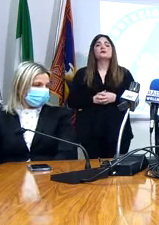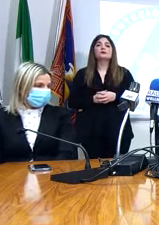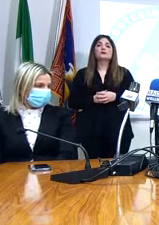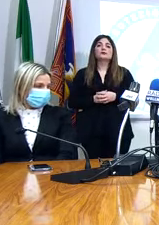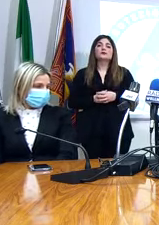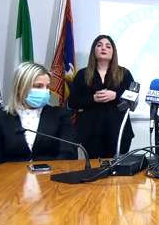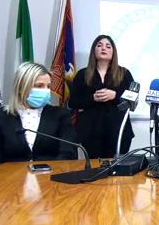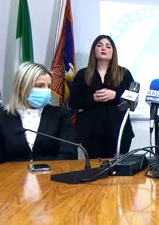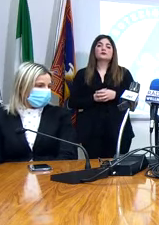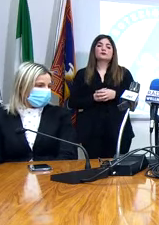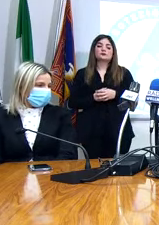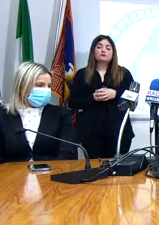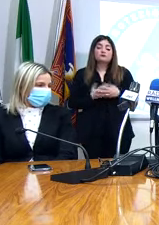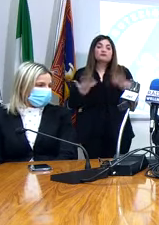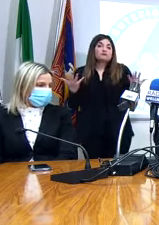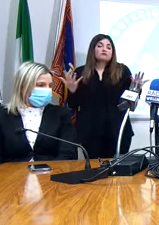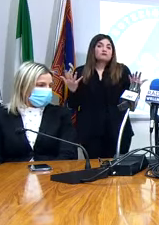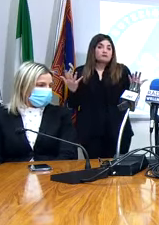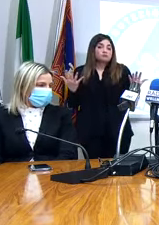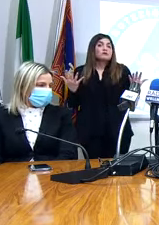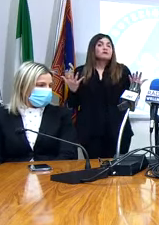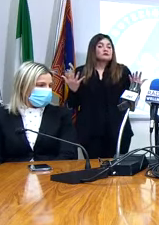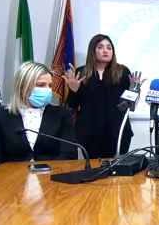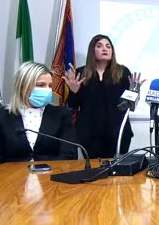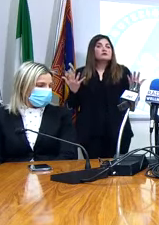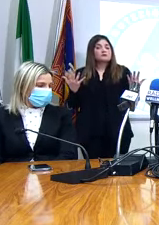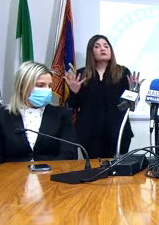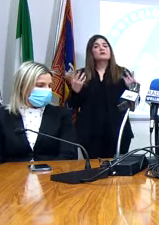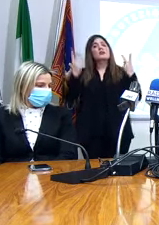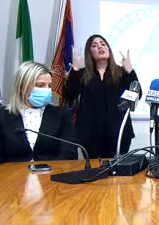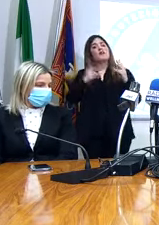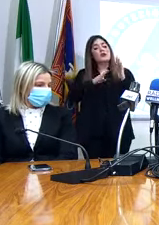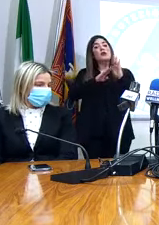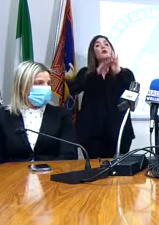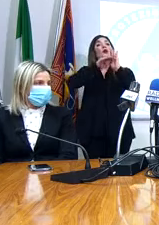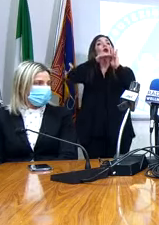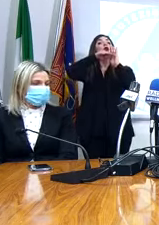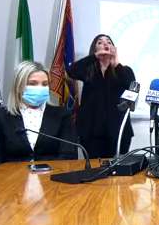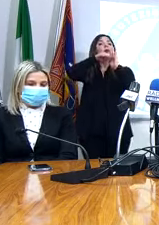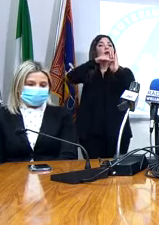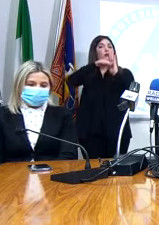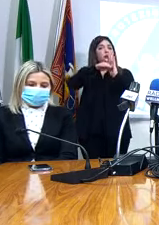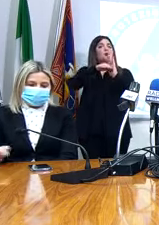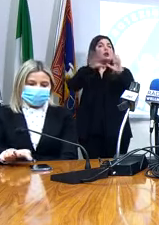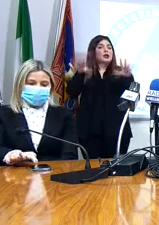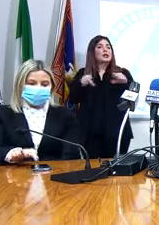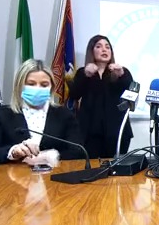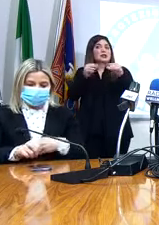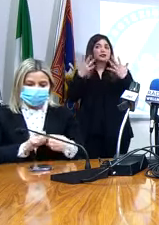la direzione del calo, diciamo, è confermata 15 giorni.